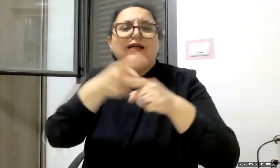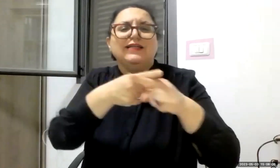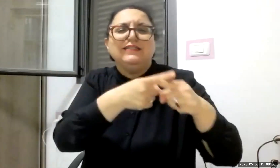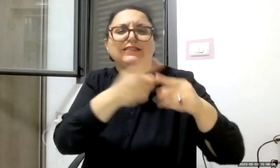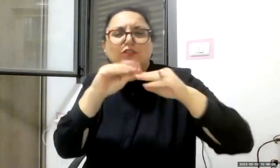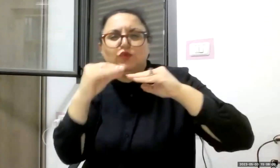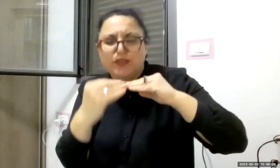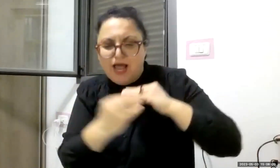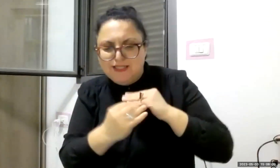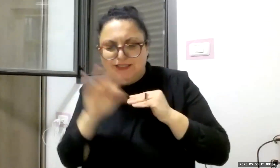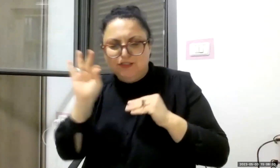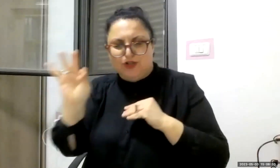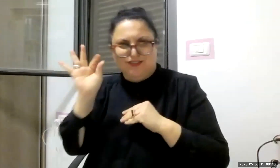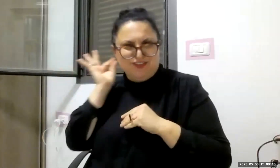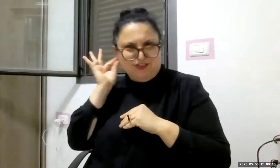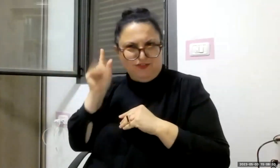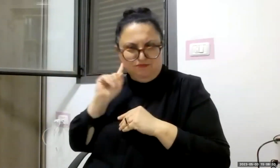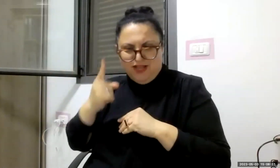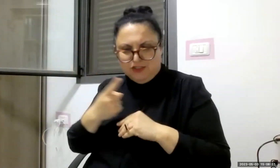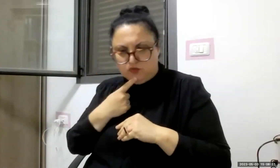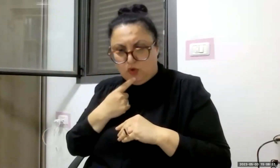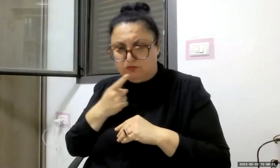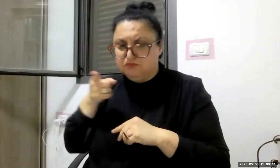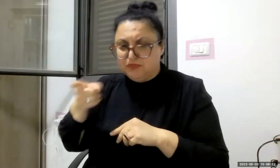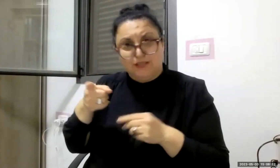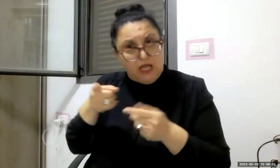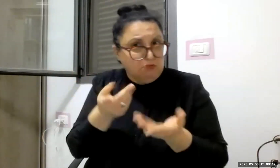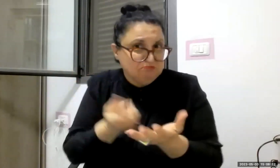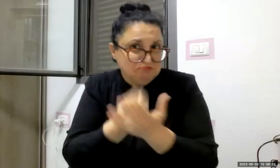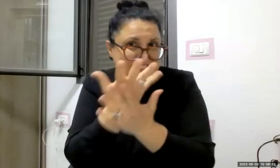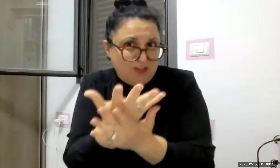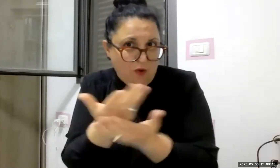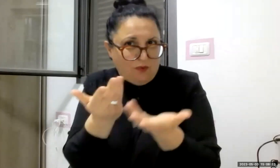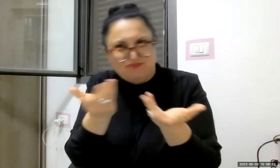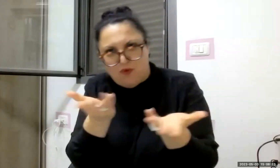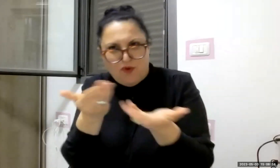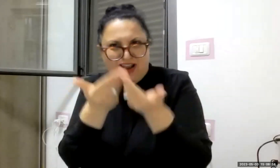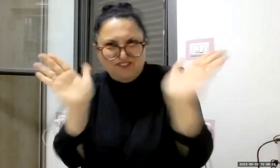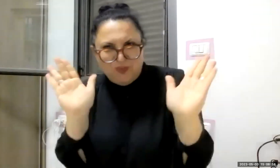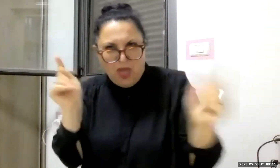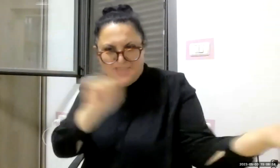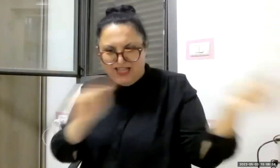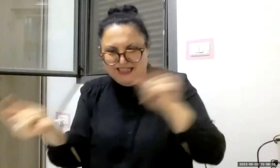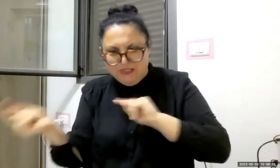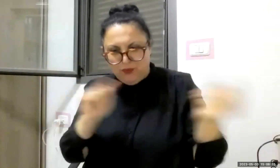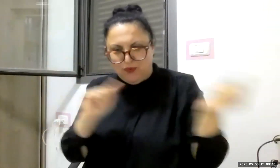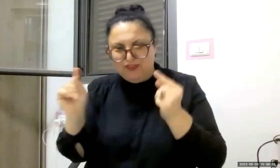חשוב לי לפרט, על ריבוי המוגבלויות, של נשים חרשות, ולפתוח את